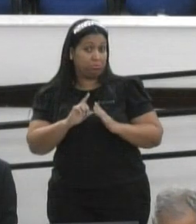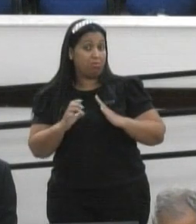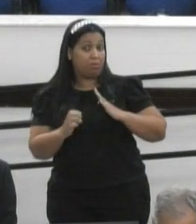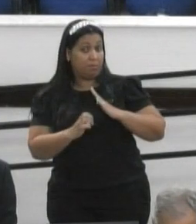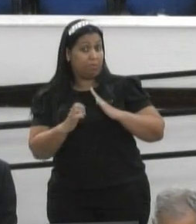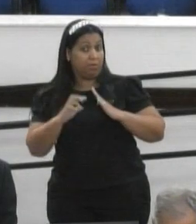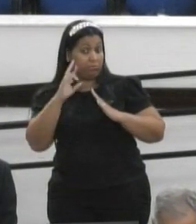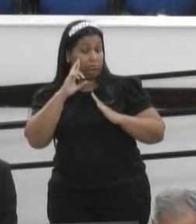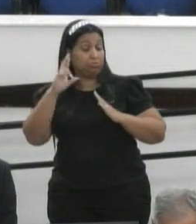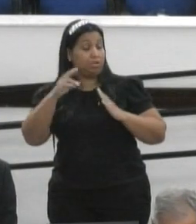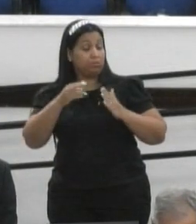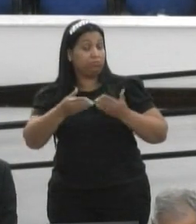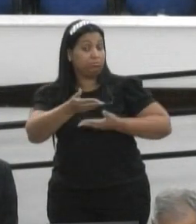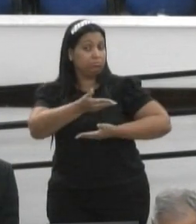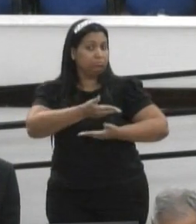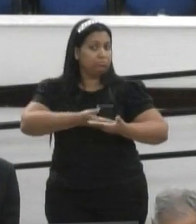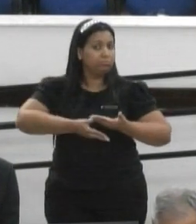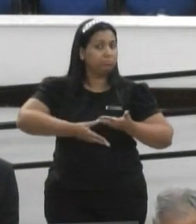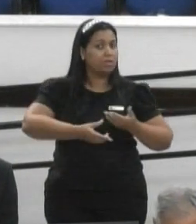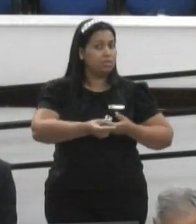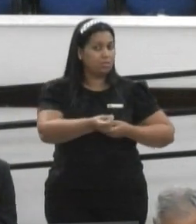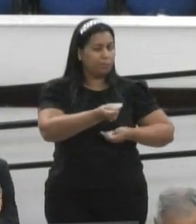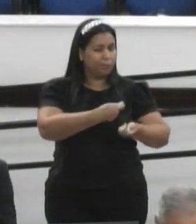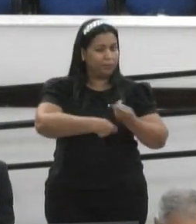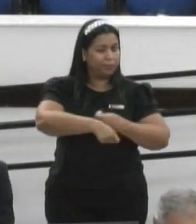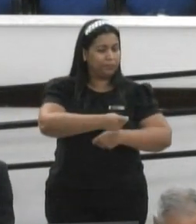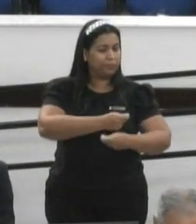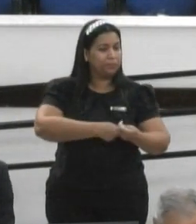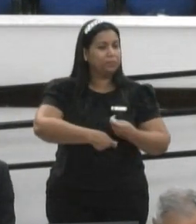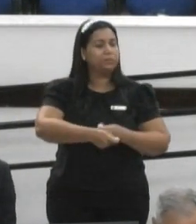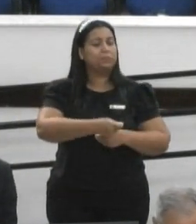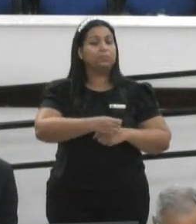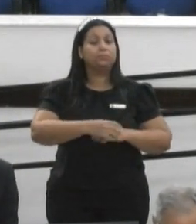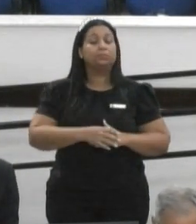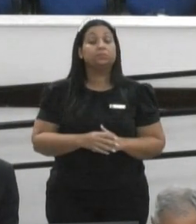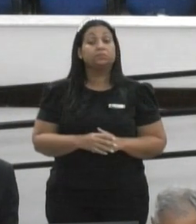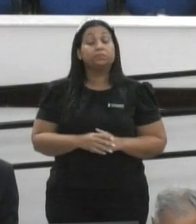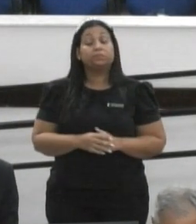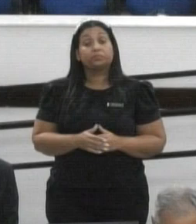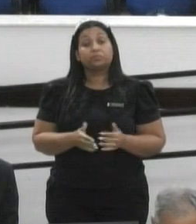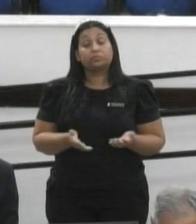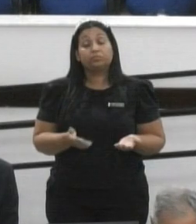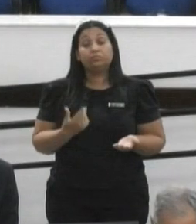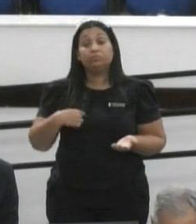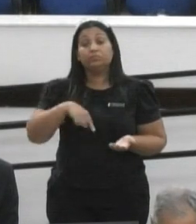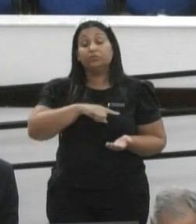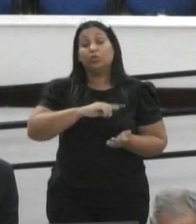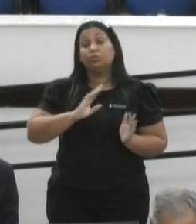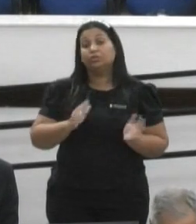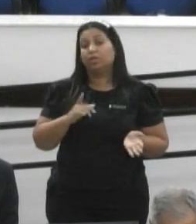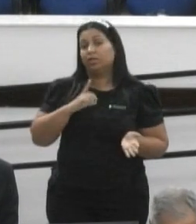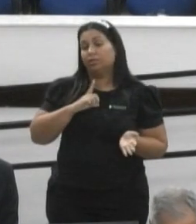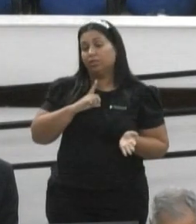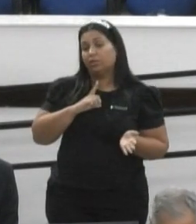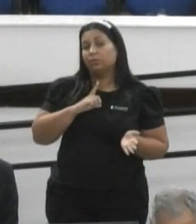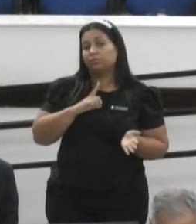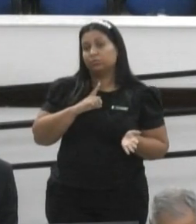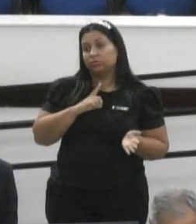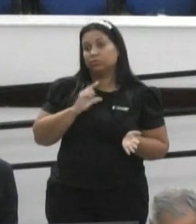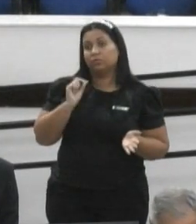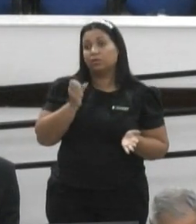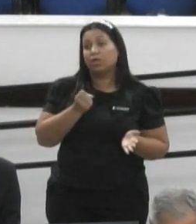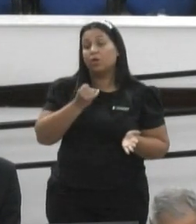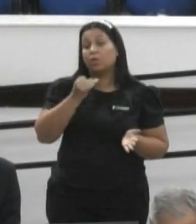negócios políticos com as empresas terceirizadas, assim como nós denunciamos já em relação a